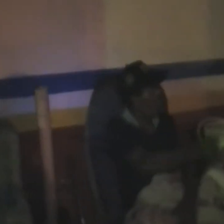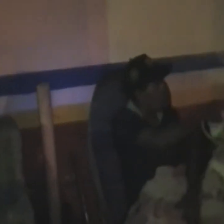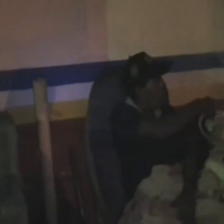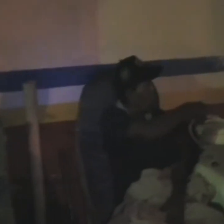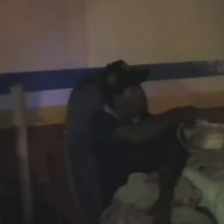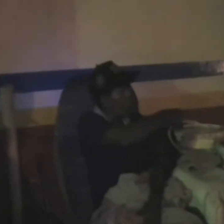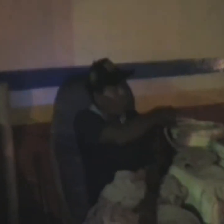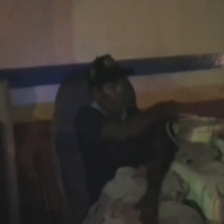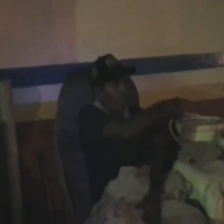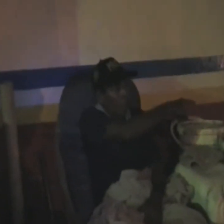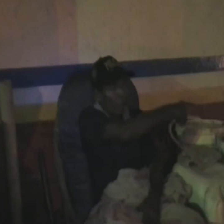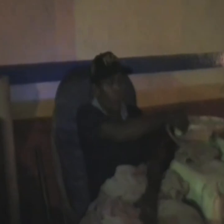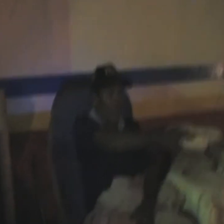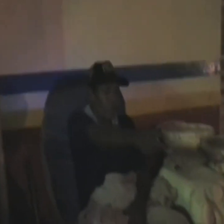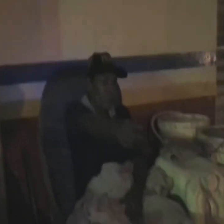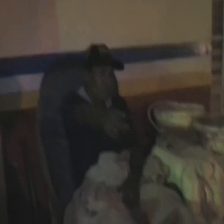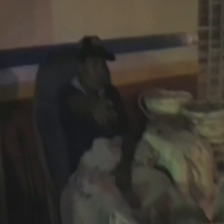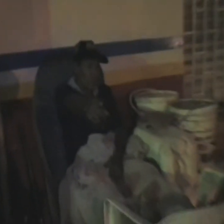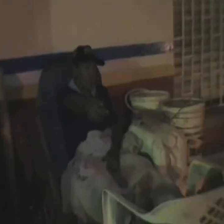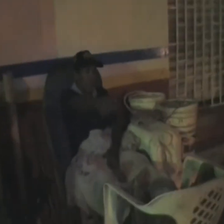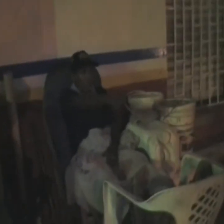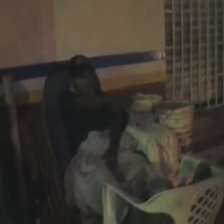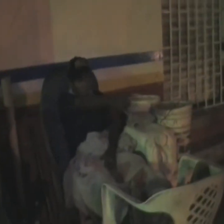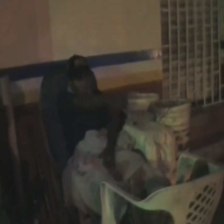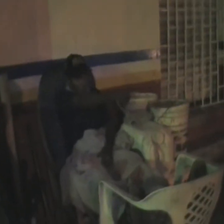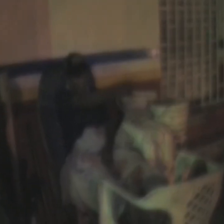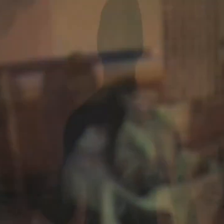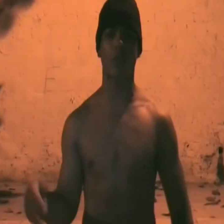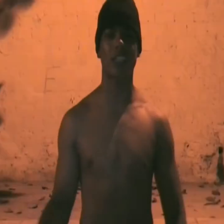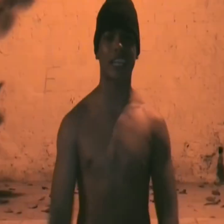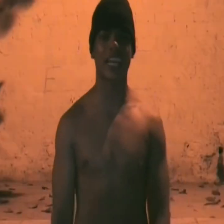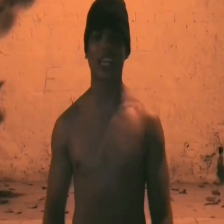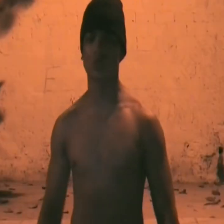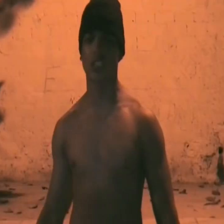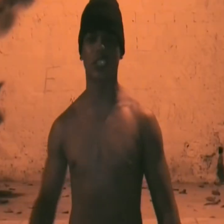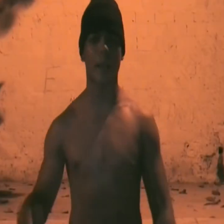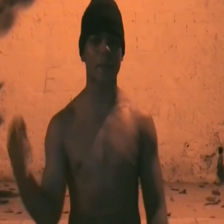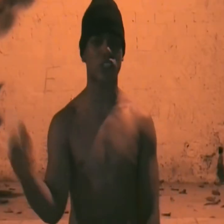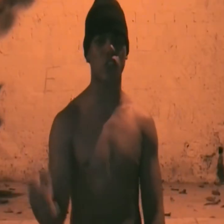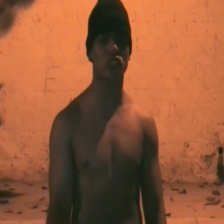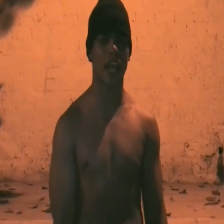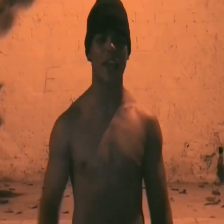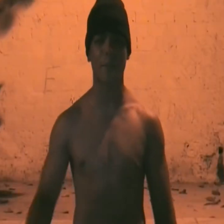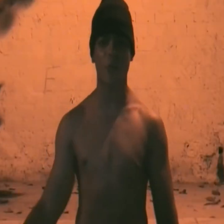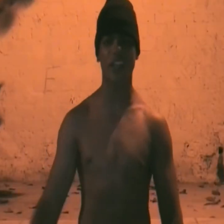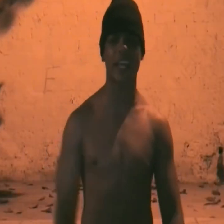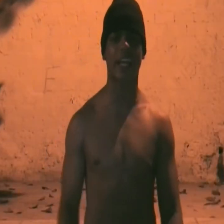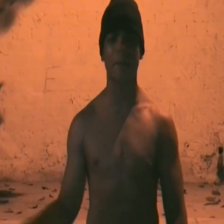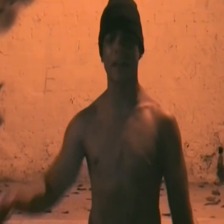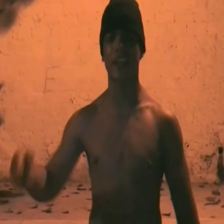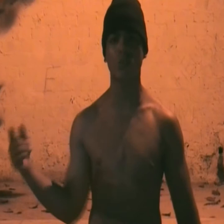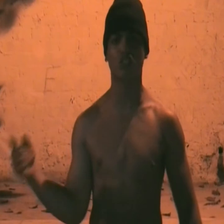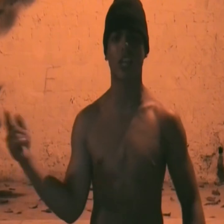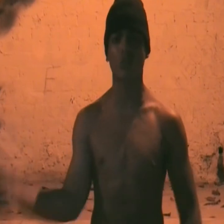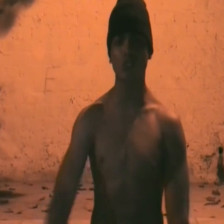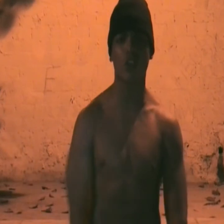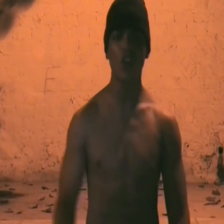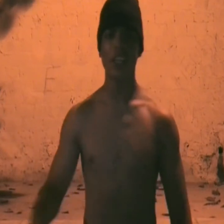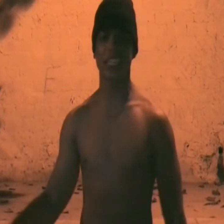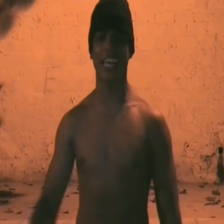No existe discriminación por ser un vagabundo. Recuerda que la suerte es caprichosa y puede cambiar en un segundo. Te